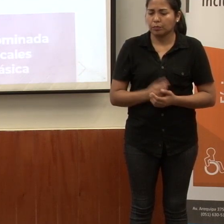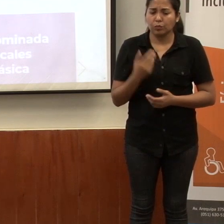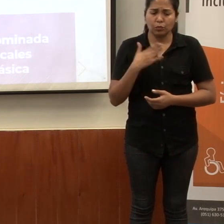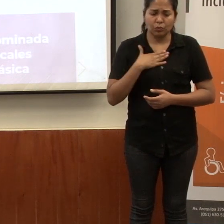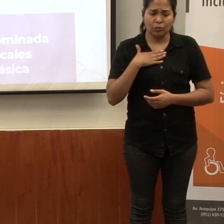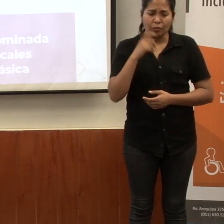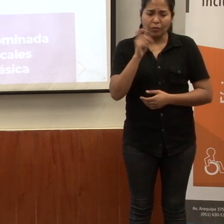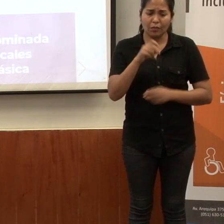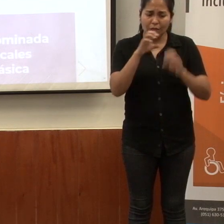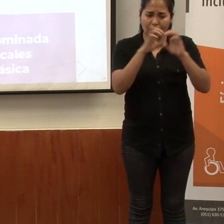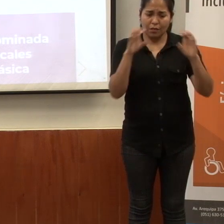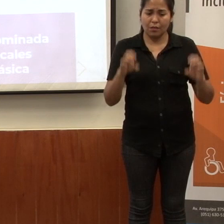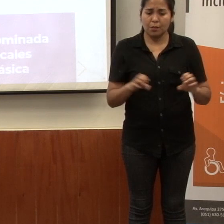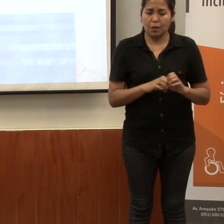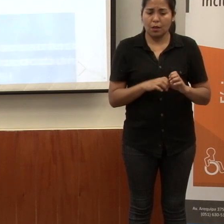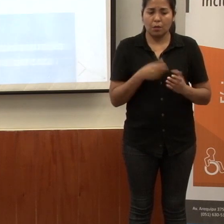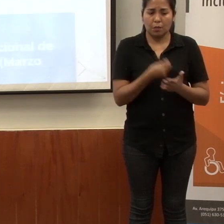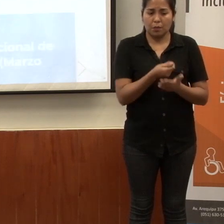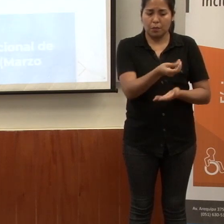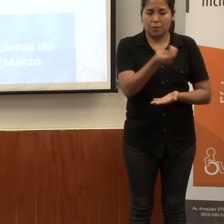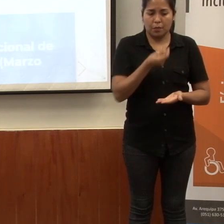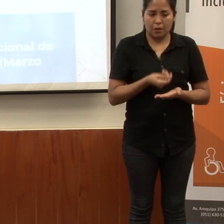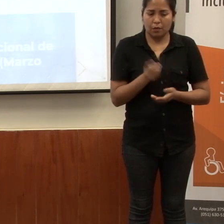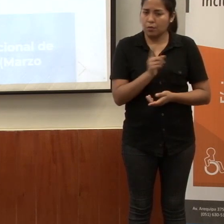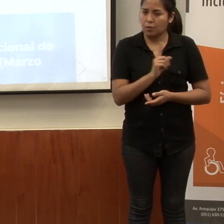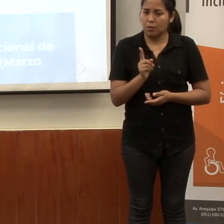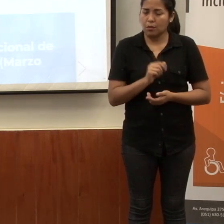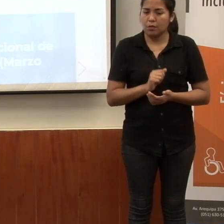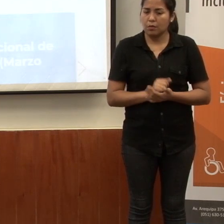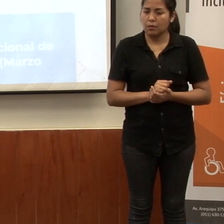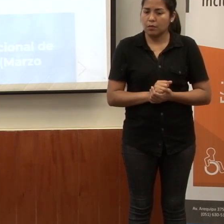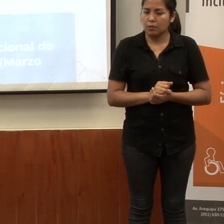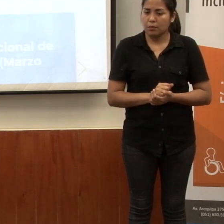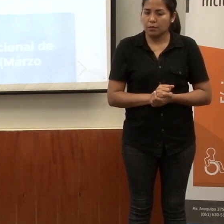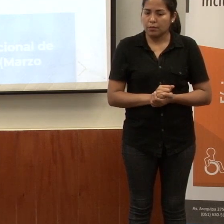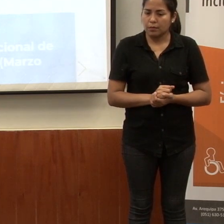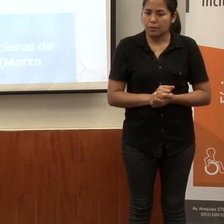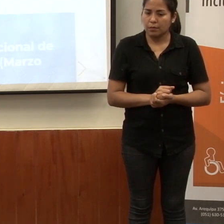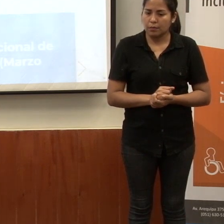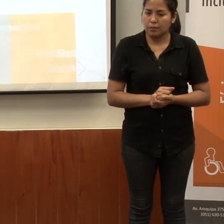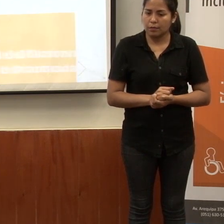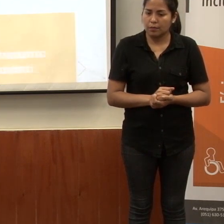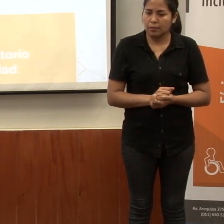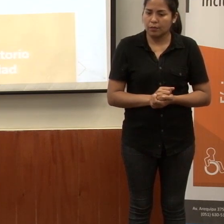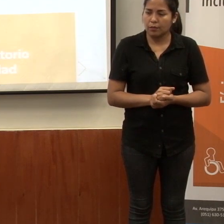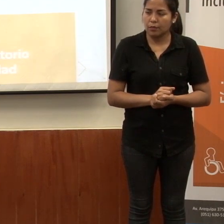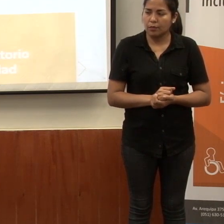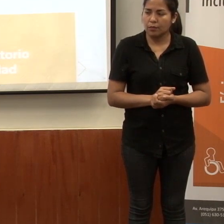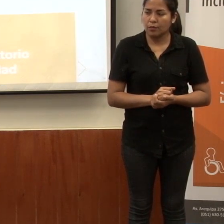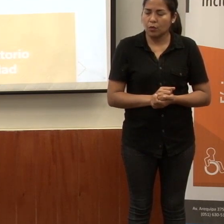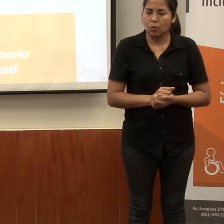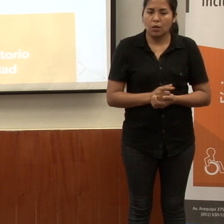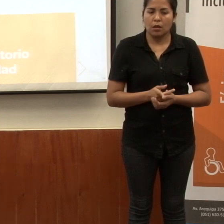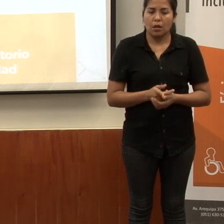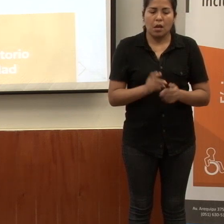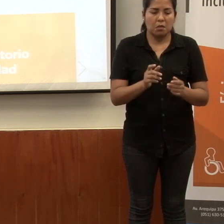cobrar. Basta simplemente con una, como dicen los abogados, una declaración jurada,